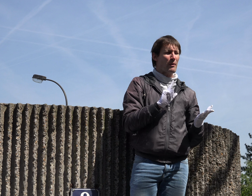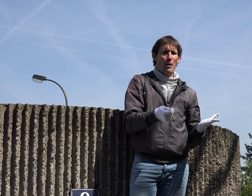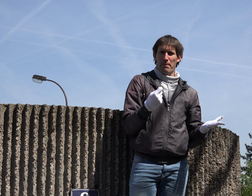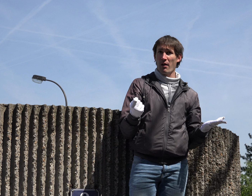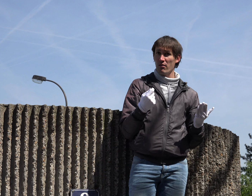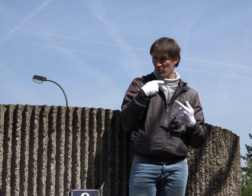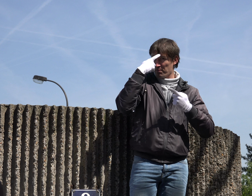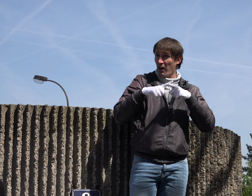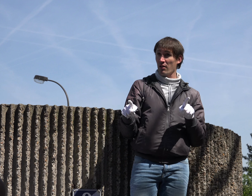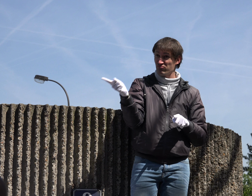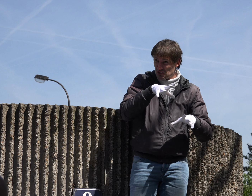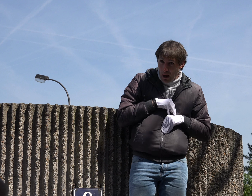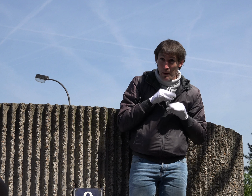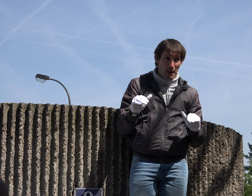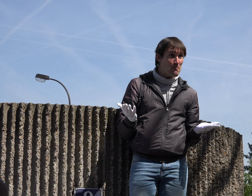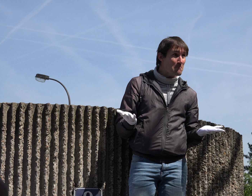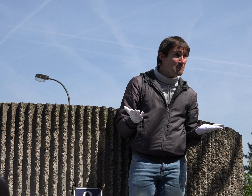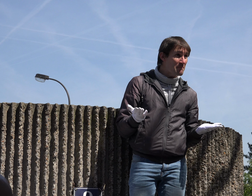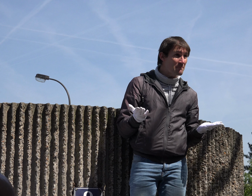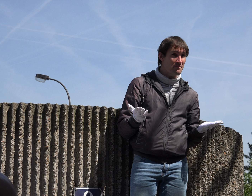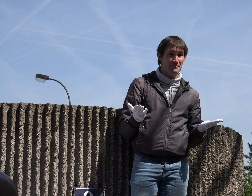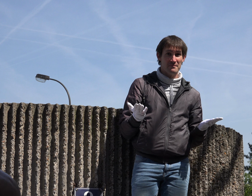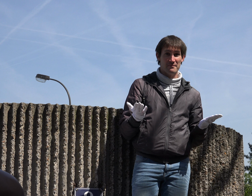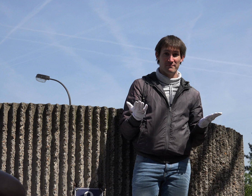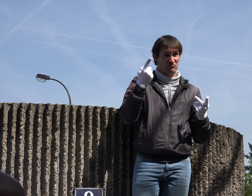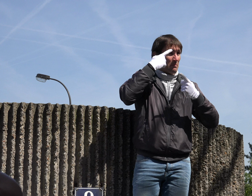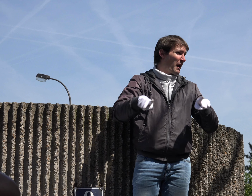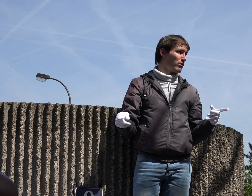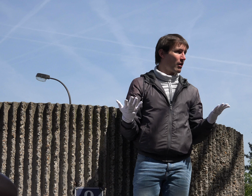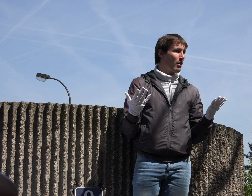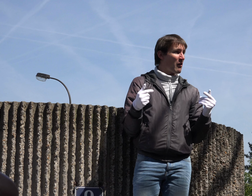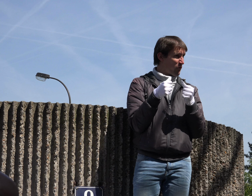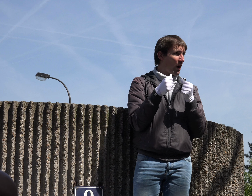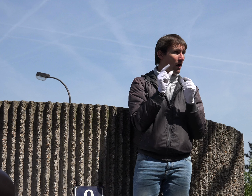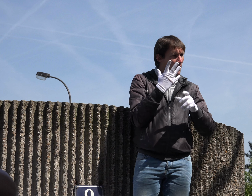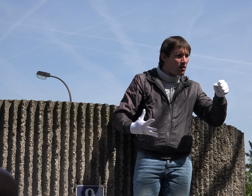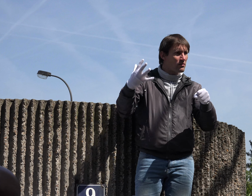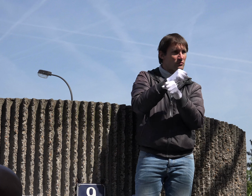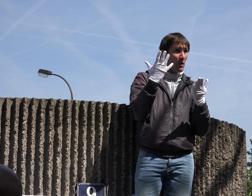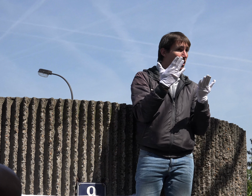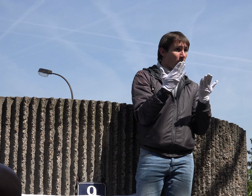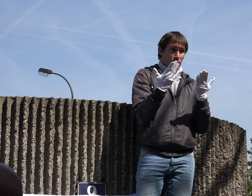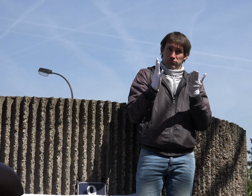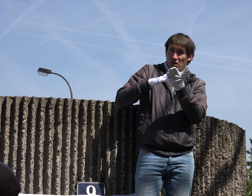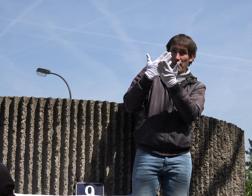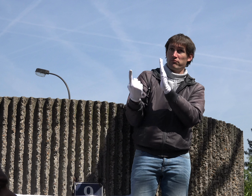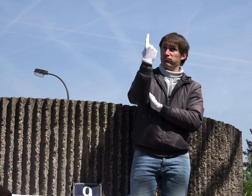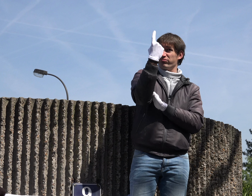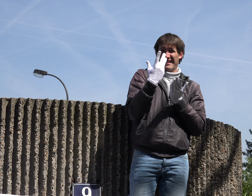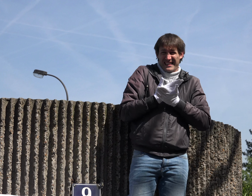de faire le lien, d'être obligé de chercher des informations soi-même, alors que pour les enfants, c'est beaucoup plus confortable. Donc voilà, il faudrait vraiment avoir